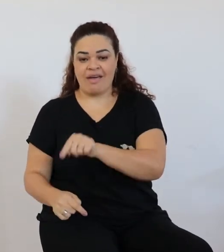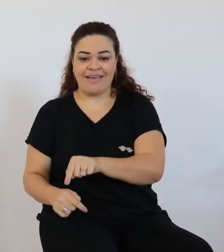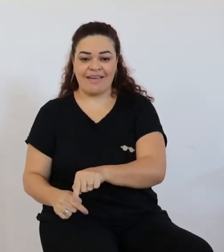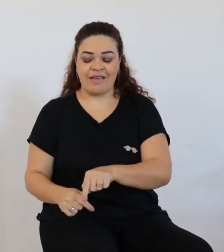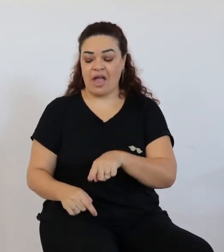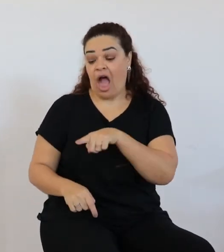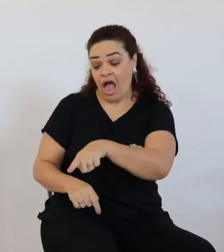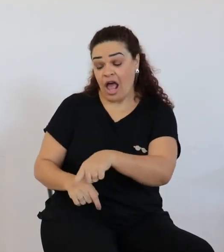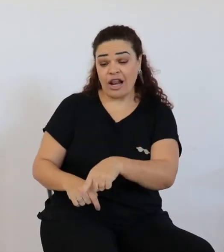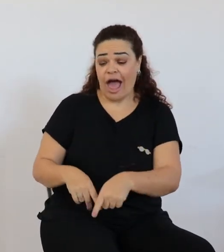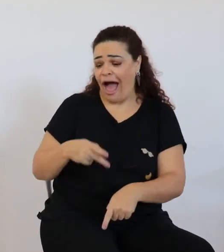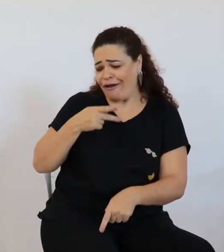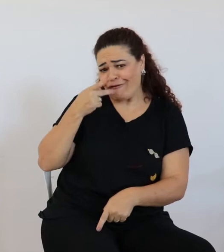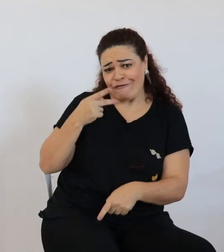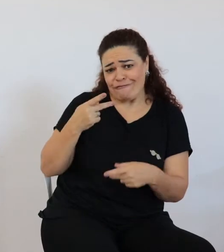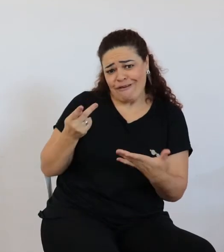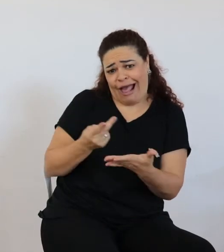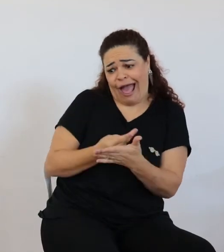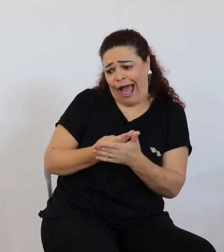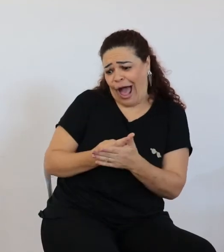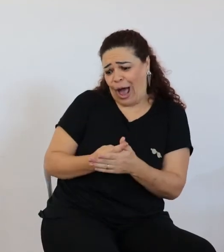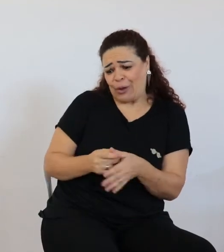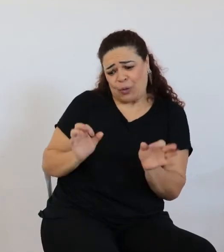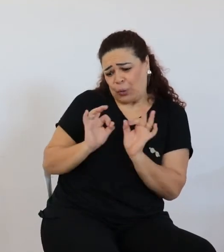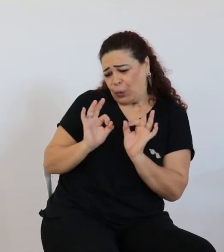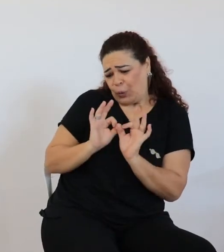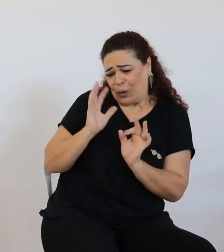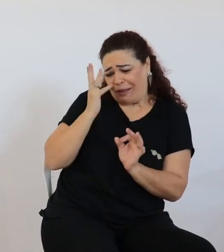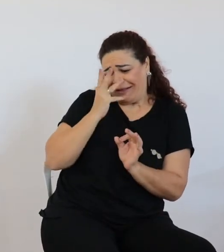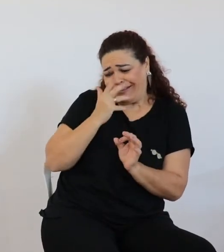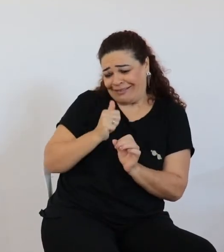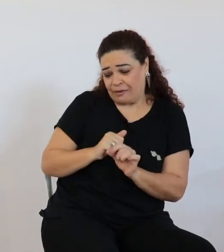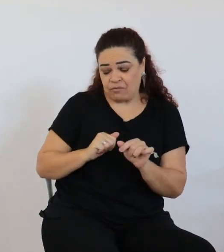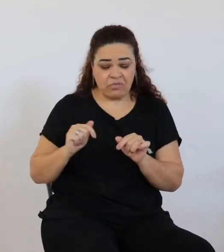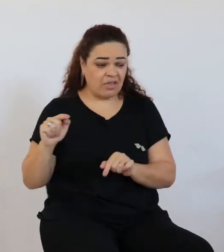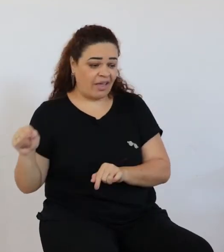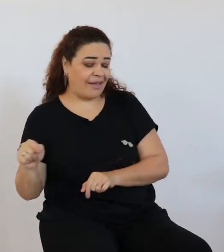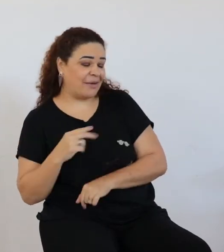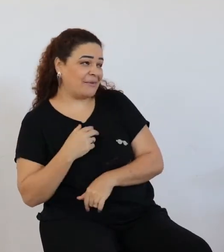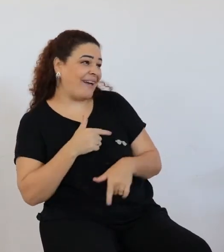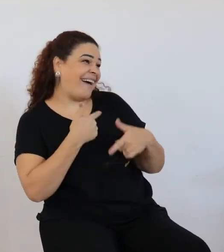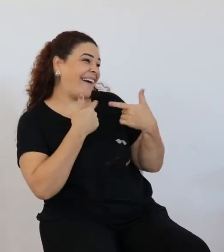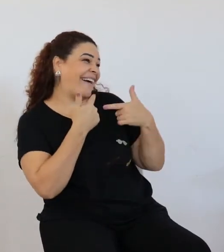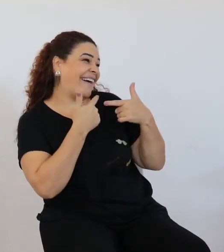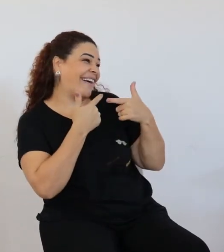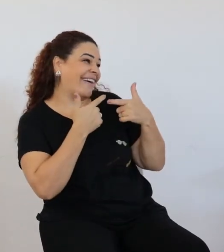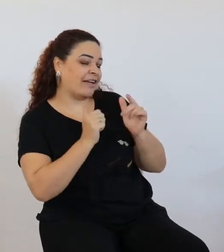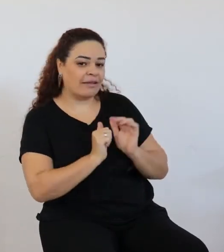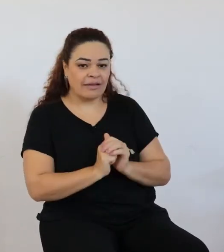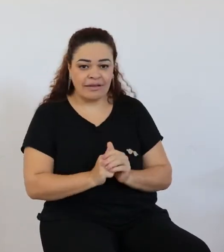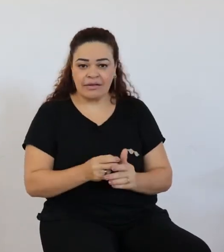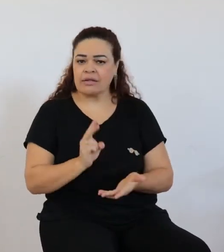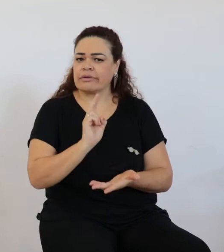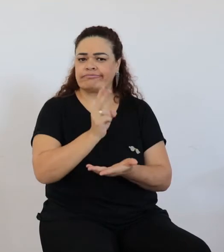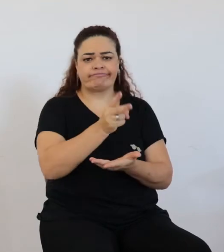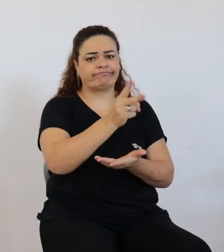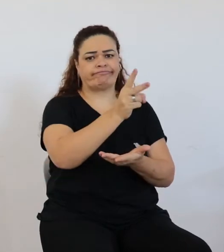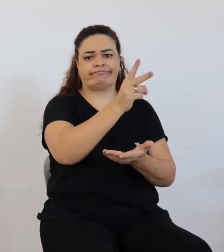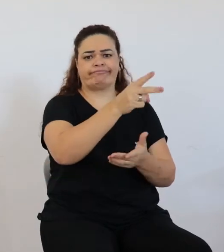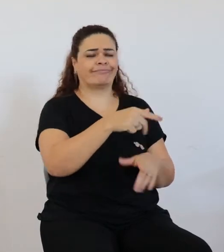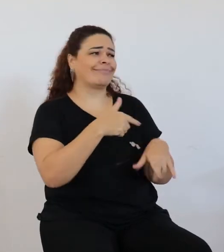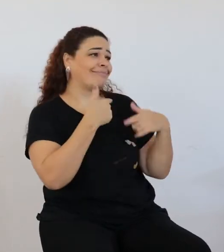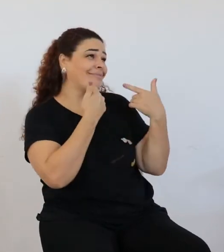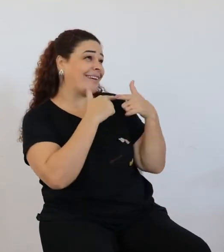Então ela começa a perceber que se ela falar corretamente, não vão achar mais ela engraçada, e ela começa a fazer isso para